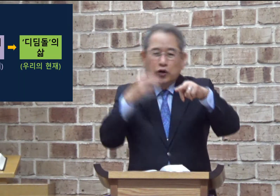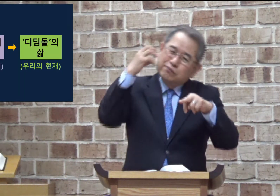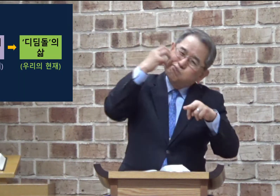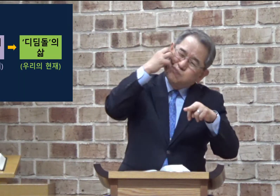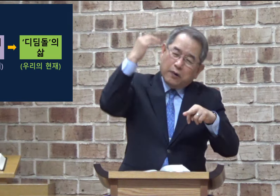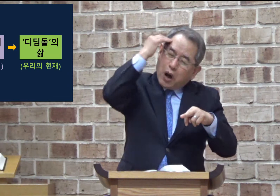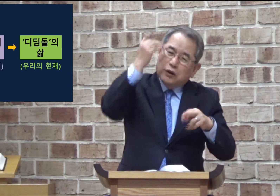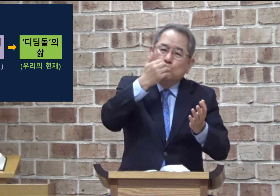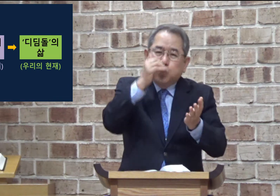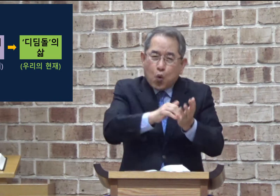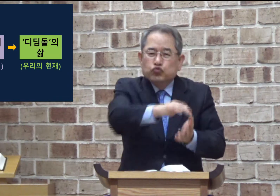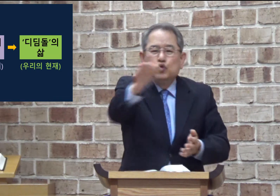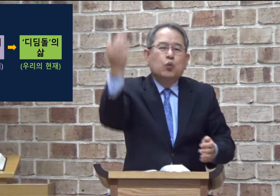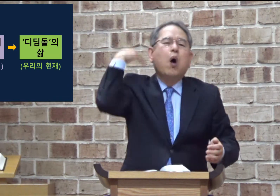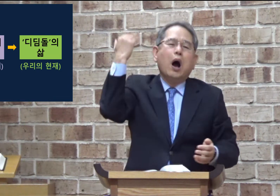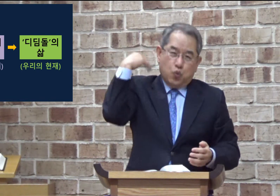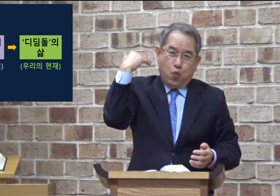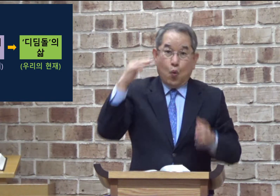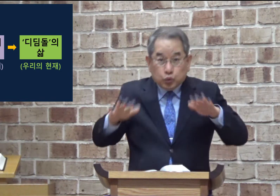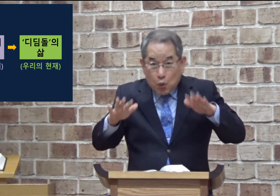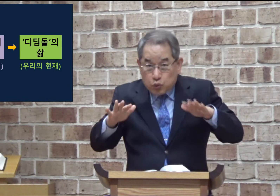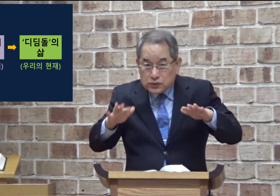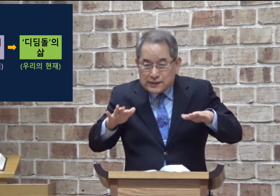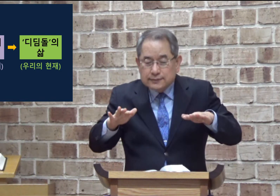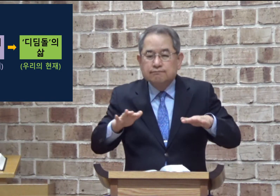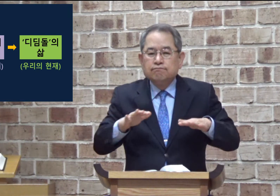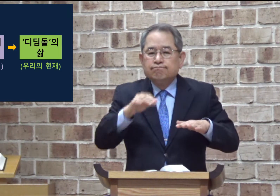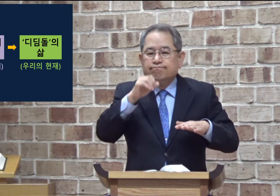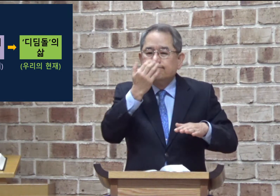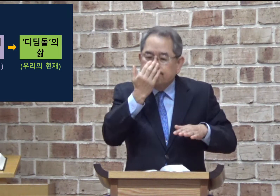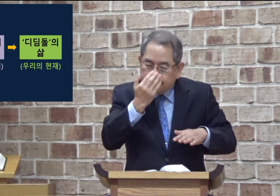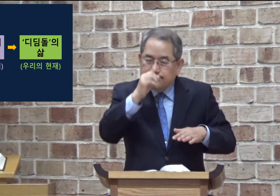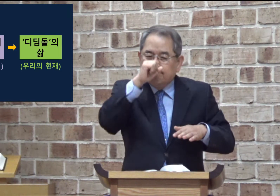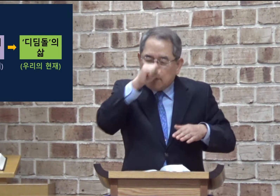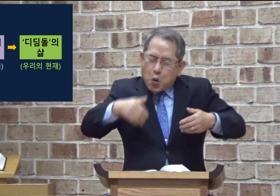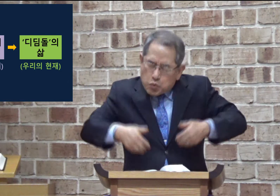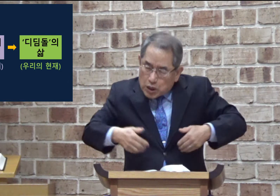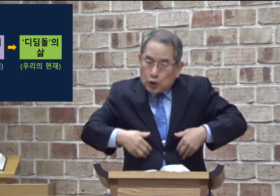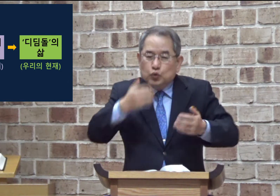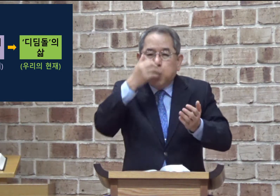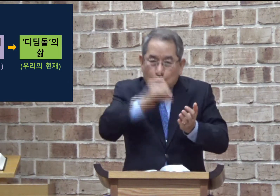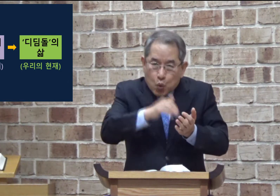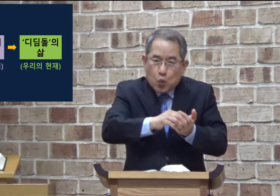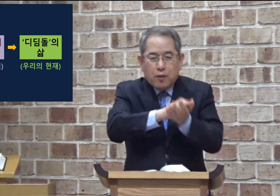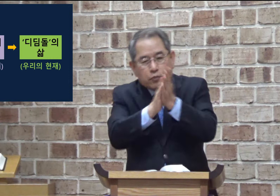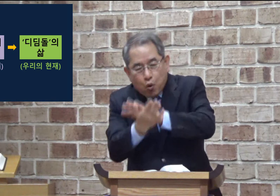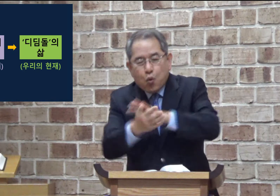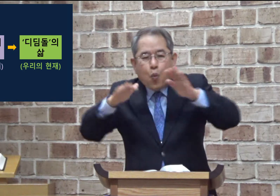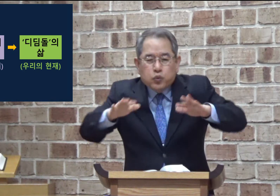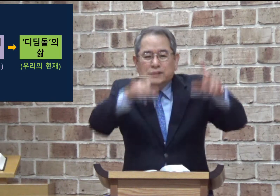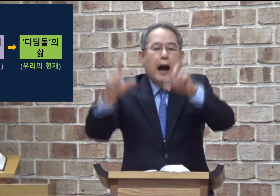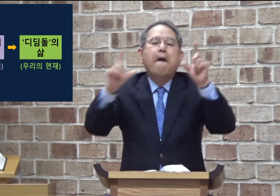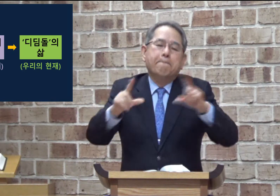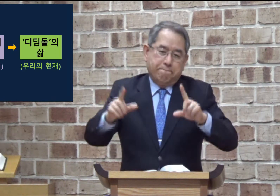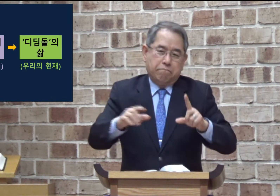걸림돌에 삶을 살았던 우리의 과거라면 이제 꼭 필요한 디딤돌의 삶을 살아야 하는 것이